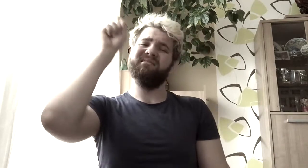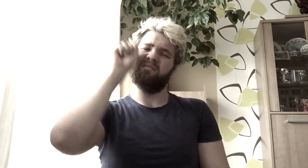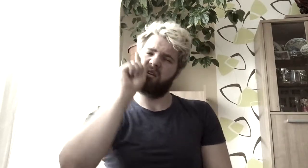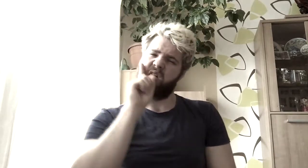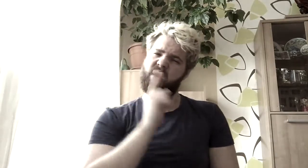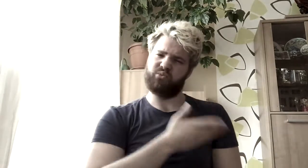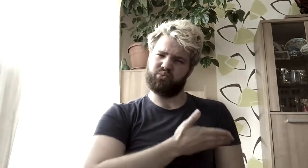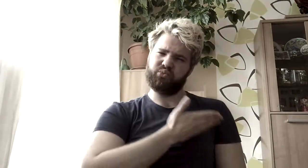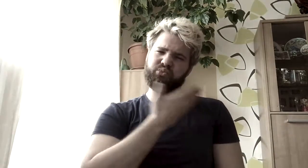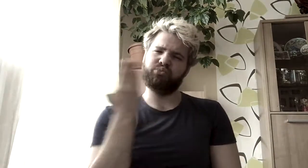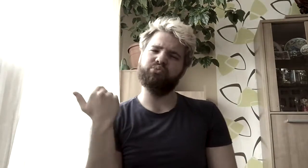doyamadım.